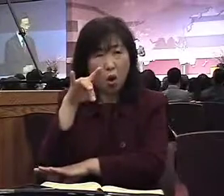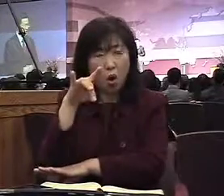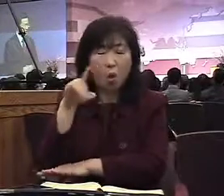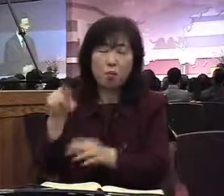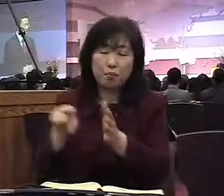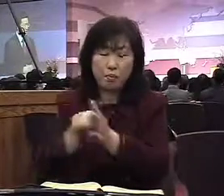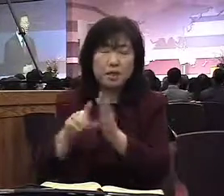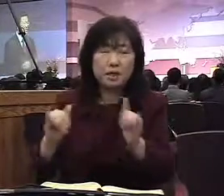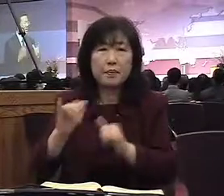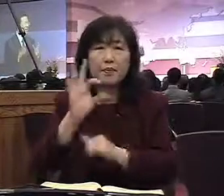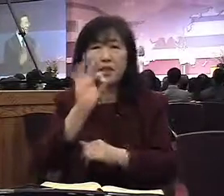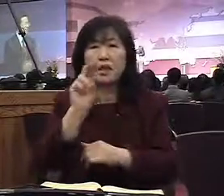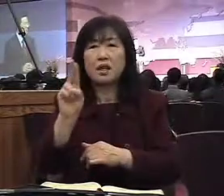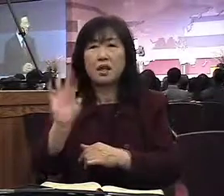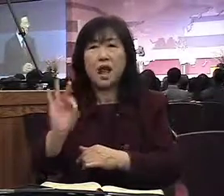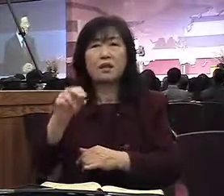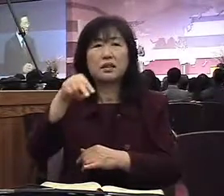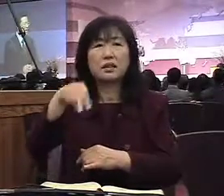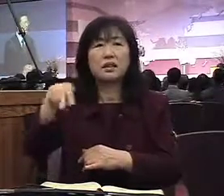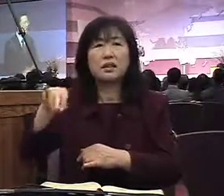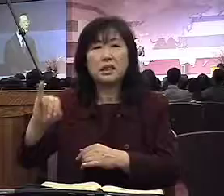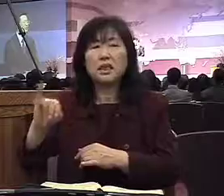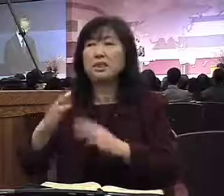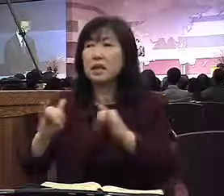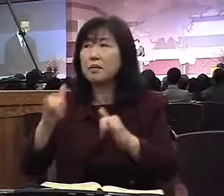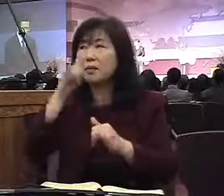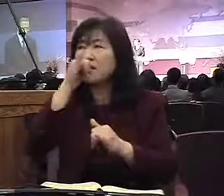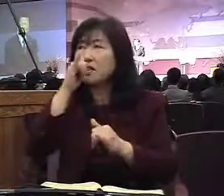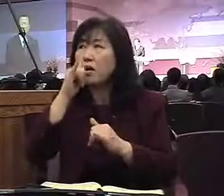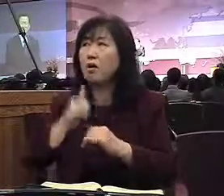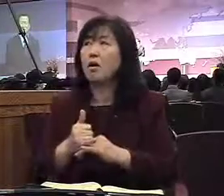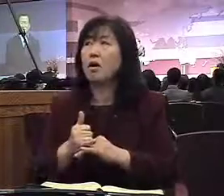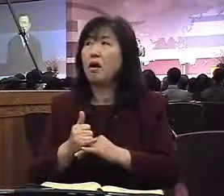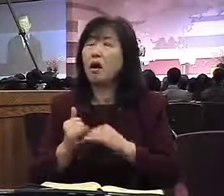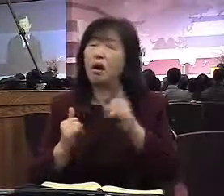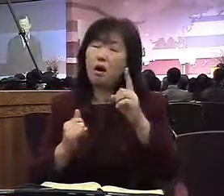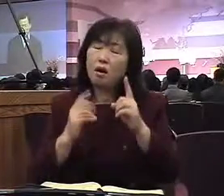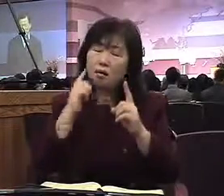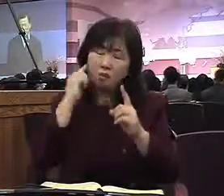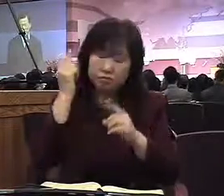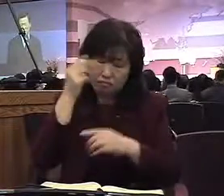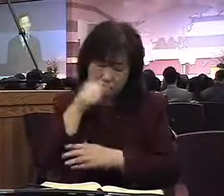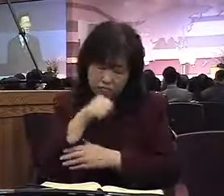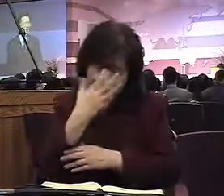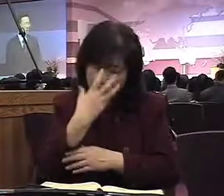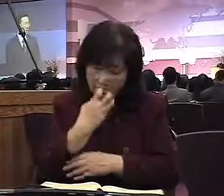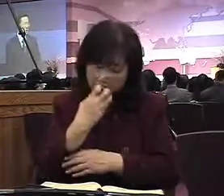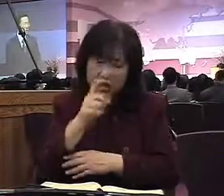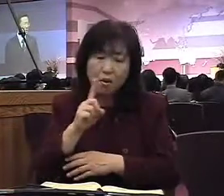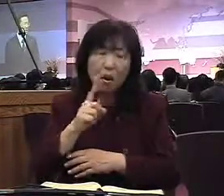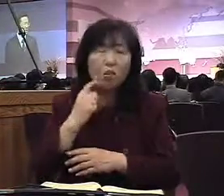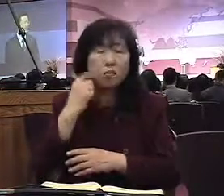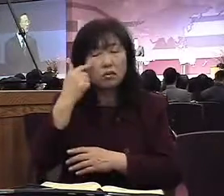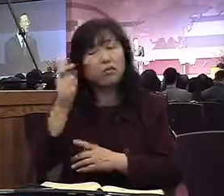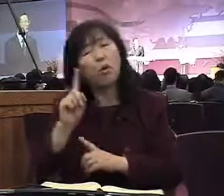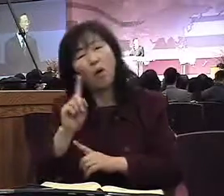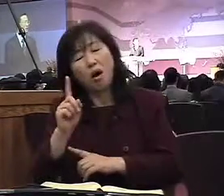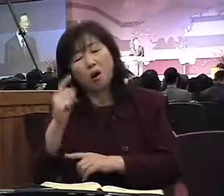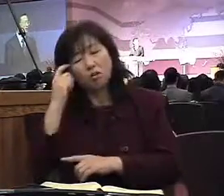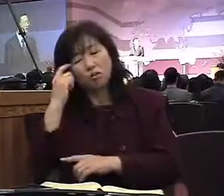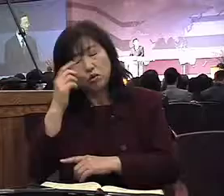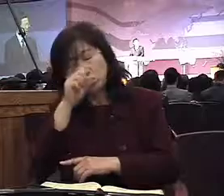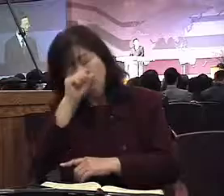계셨답니다. 근데 이 양씨라는 분이 한 번은 불이 팍 죽어가지고 목사님 어떻게 하면 좋겠습니까?